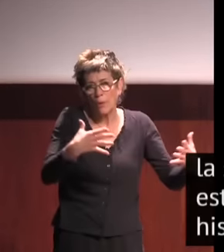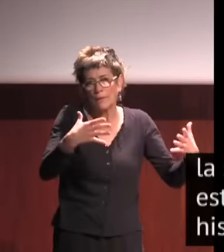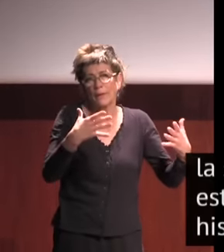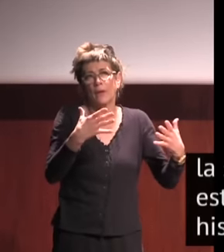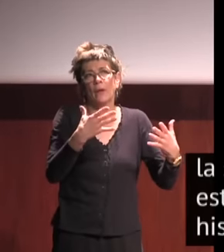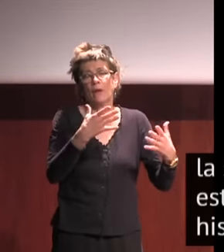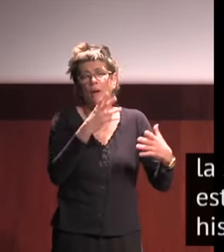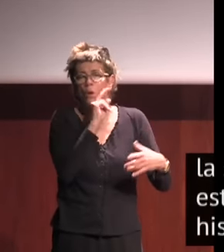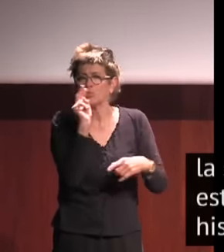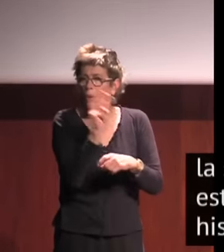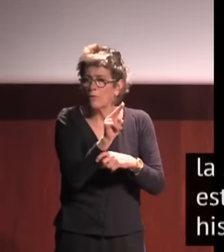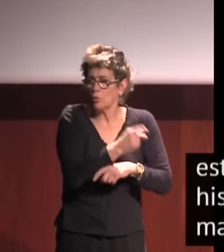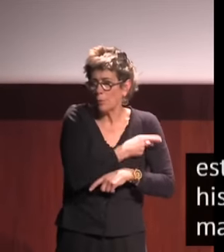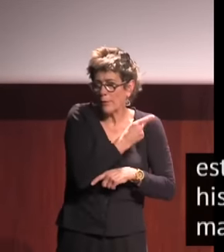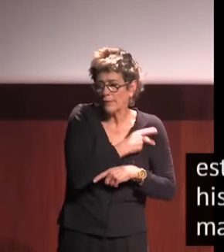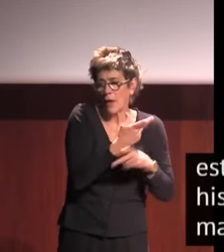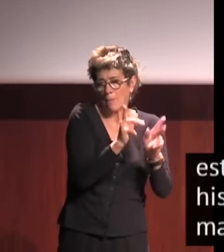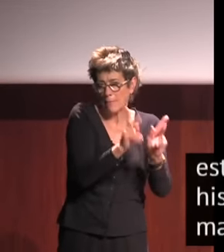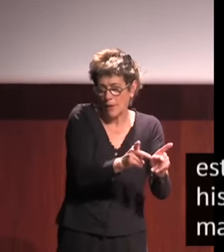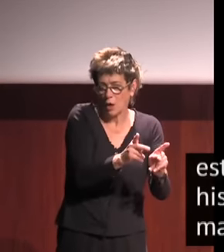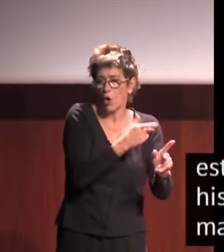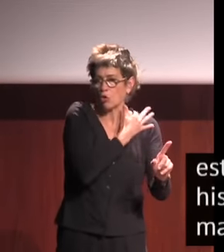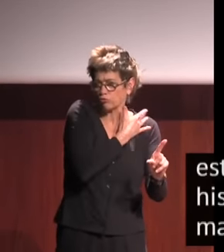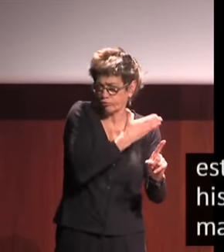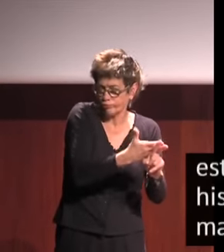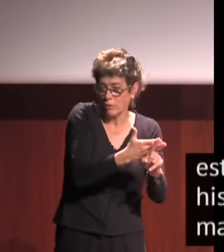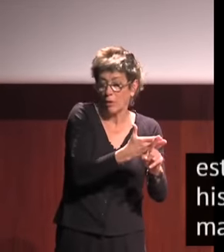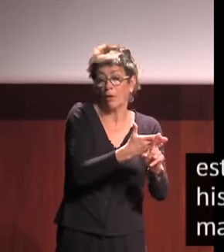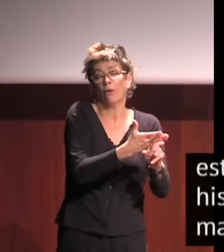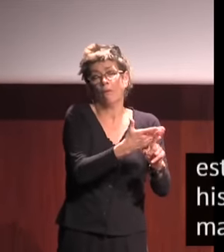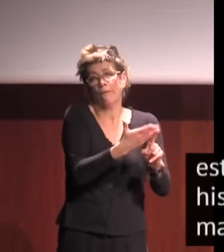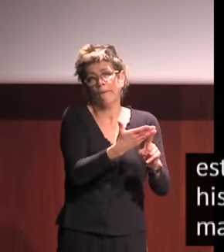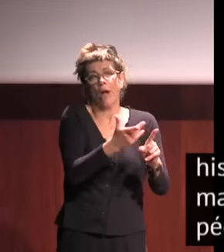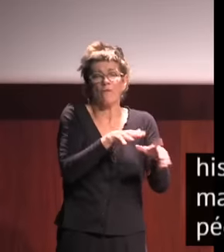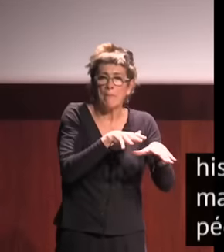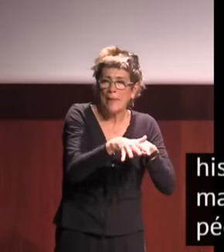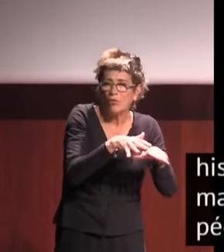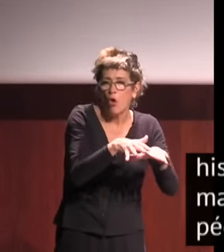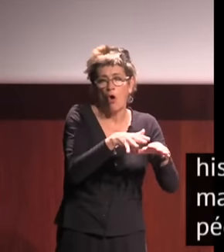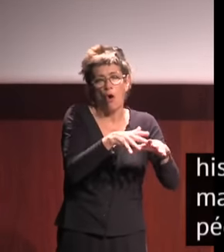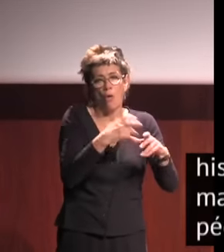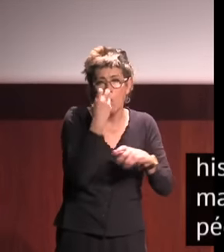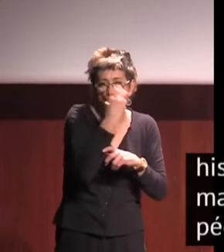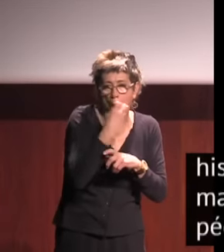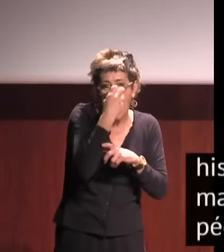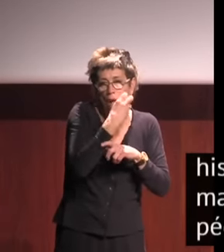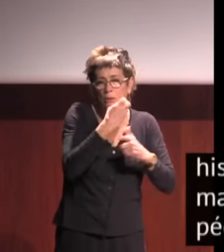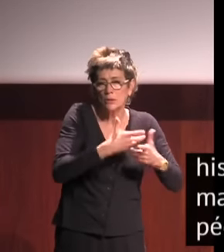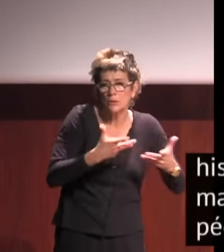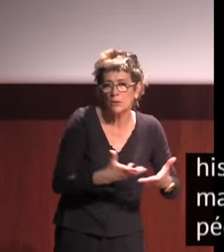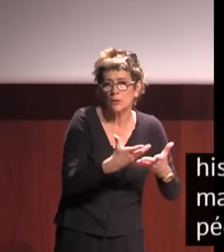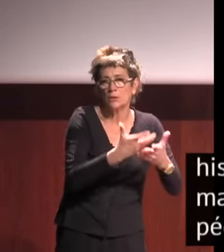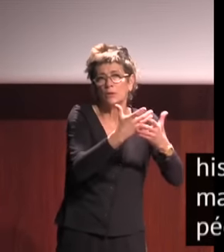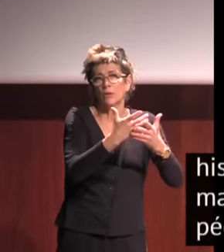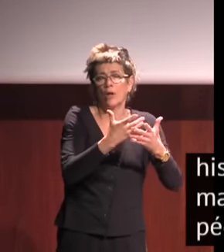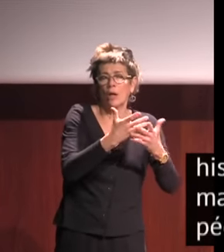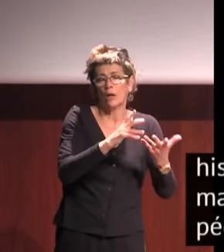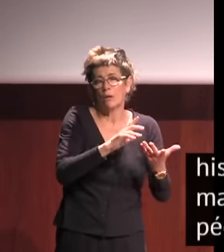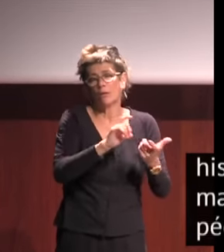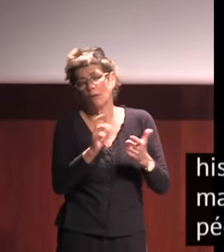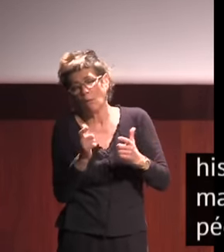le point de vue des médecins et des pédagogues et autour des méthodes oralisme versus